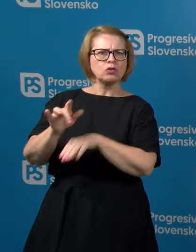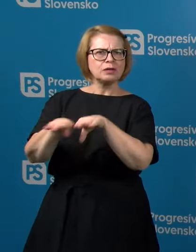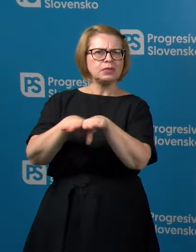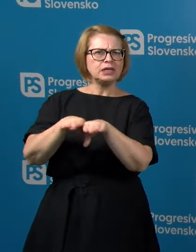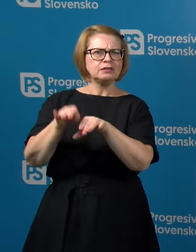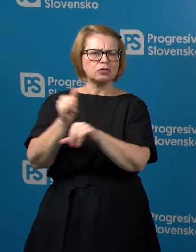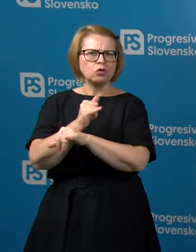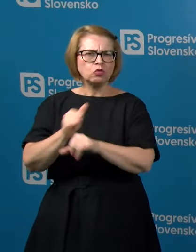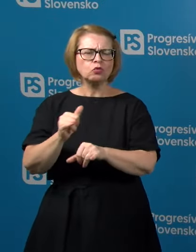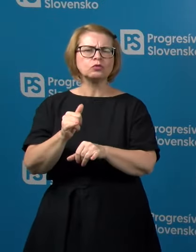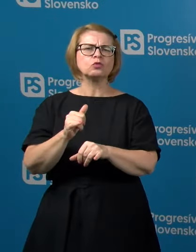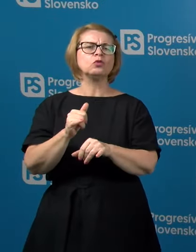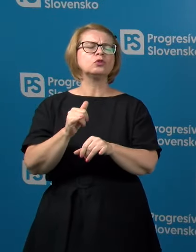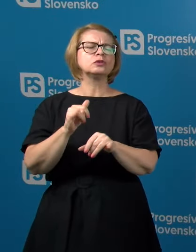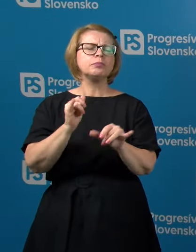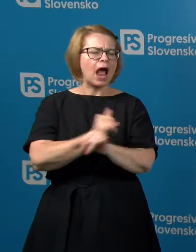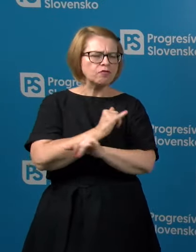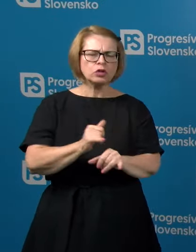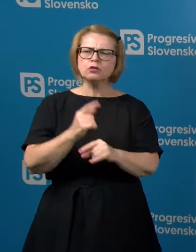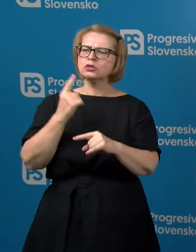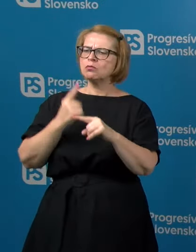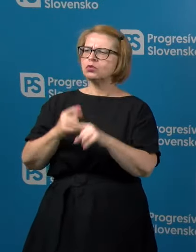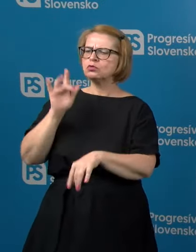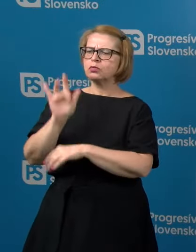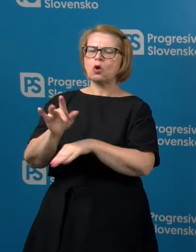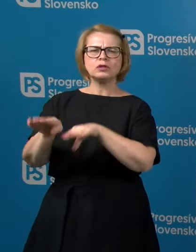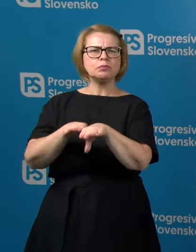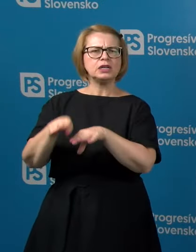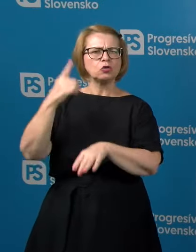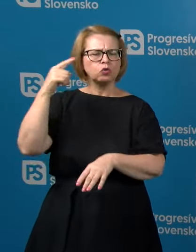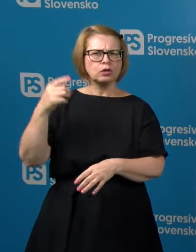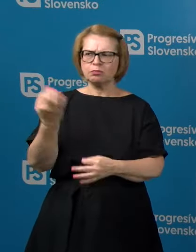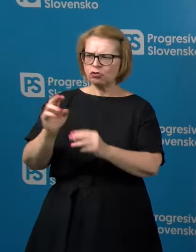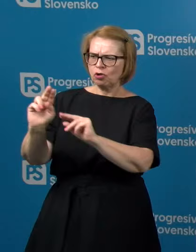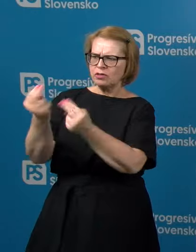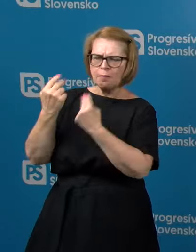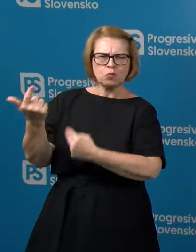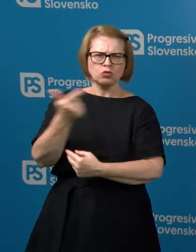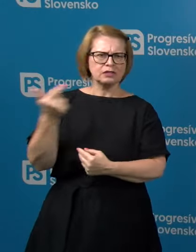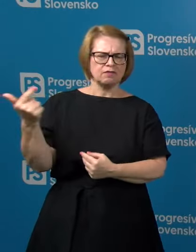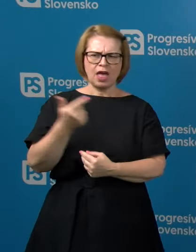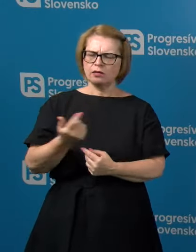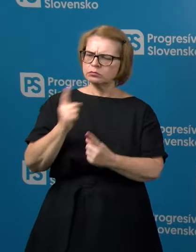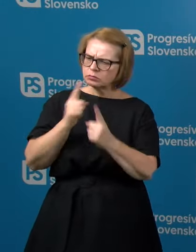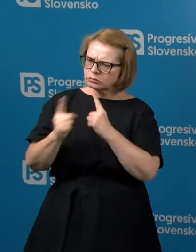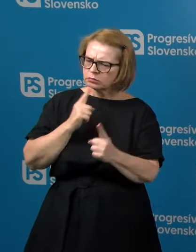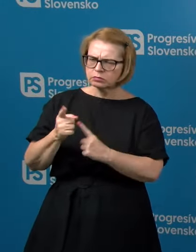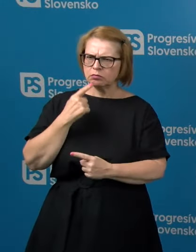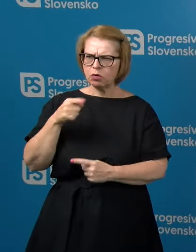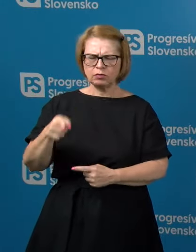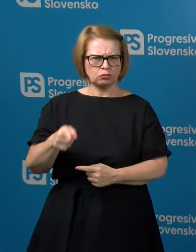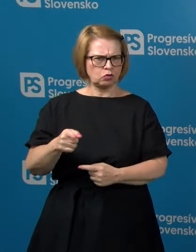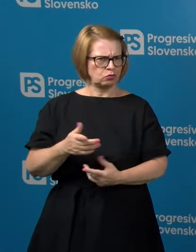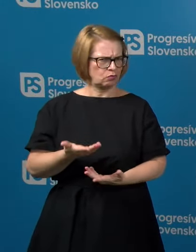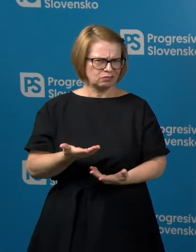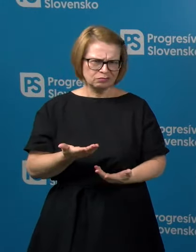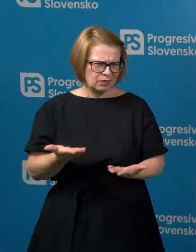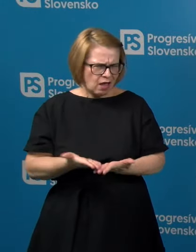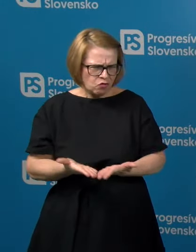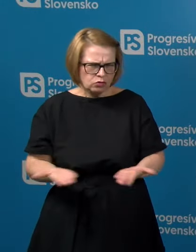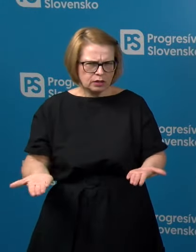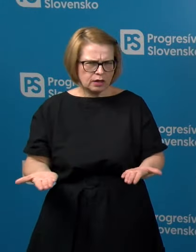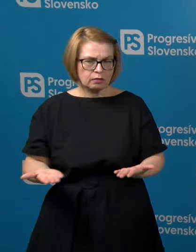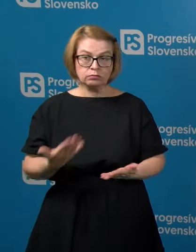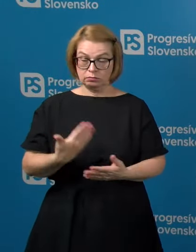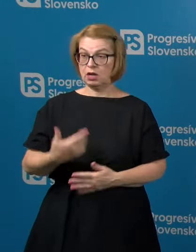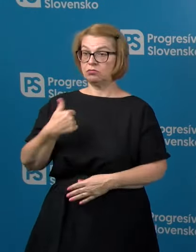ministrovi spravodlivosti. Prečo si ich nepredvolá do paláca? Prečo sa neozve? Prečo nepovie, že toto už je príliš moc? Chcel by som ho